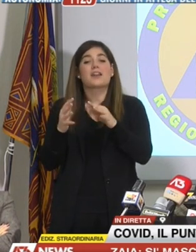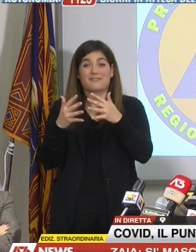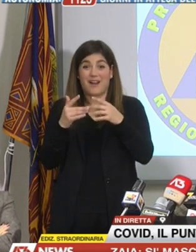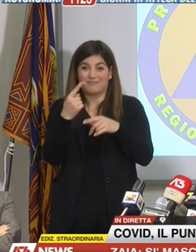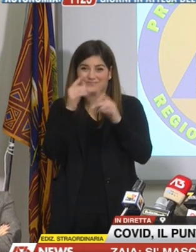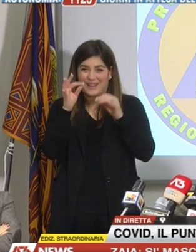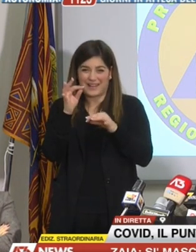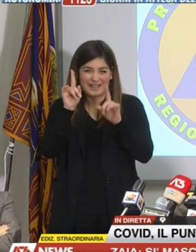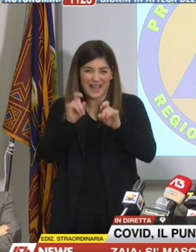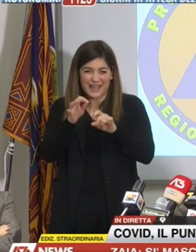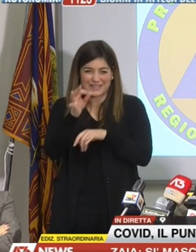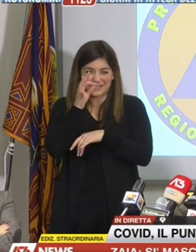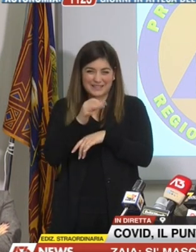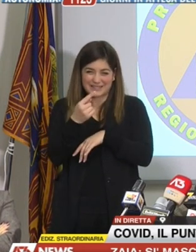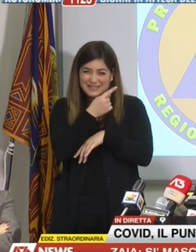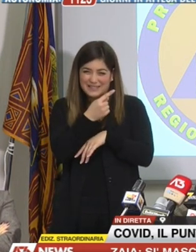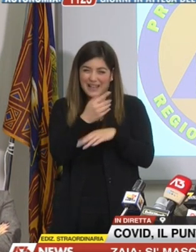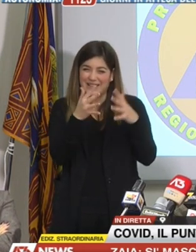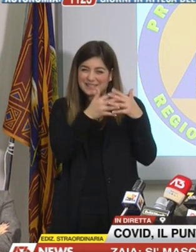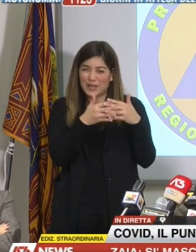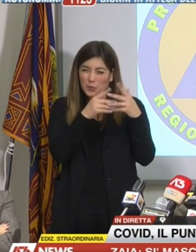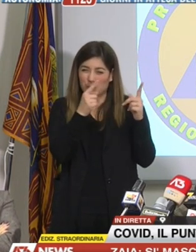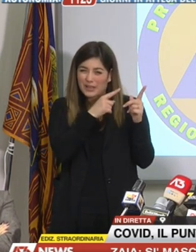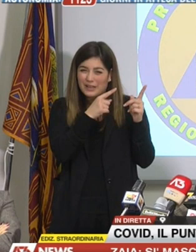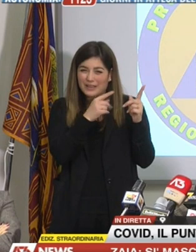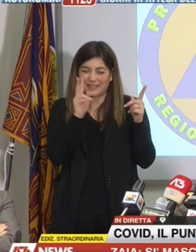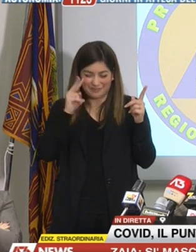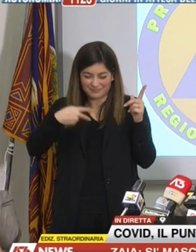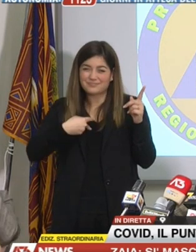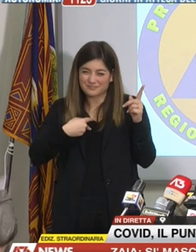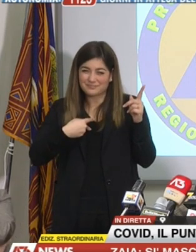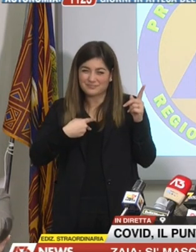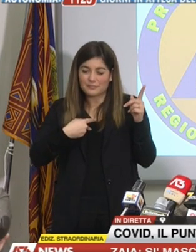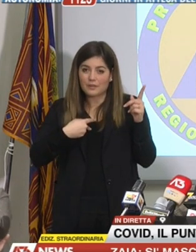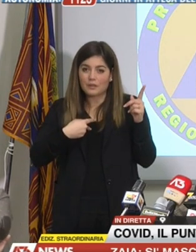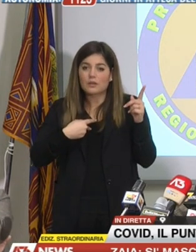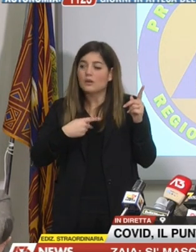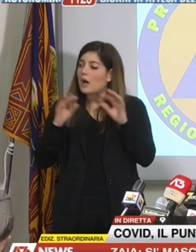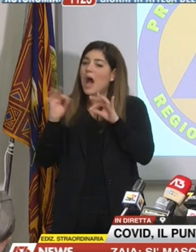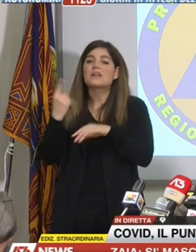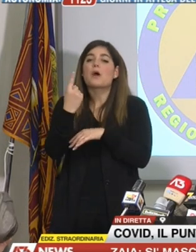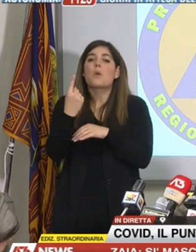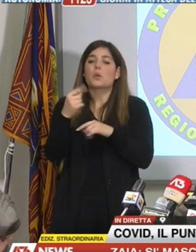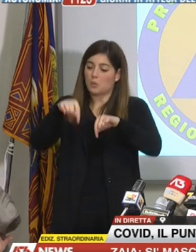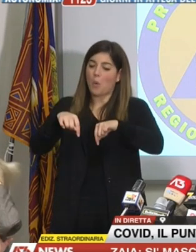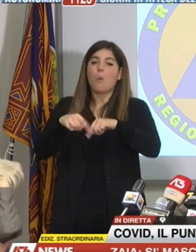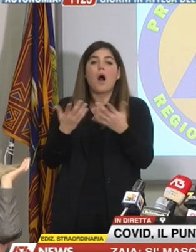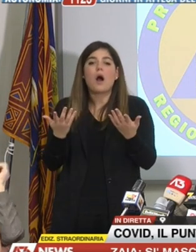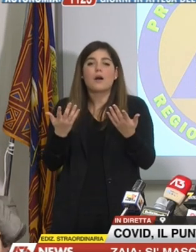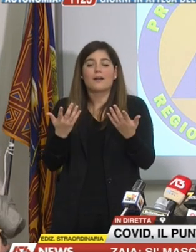e chiedo di essere smentito. Può venderli perché noi abbiamo una norma in Italia che precisa